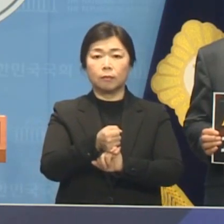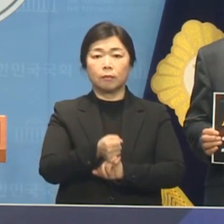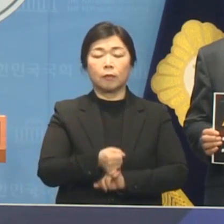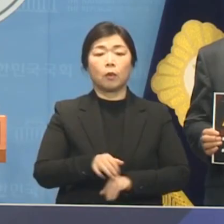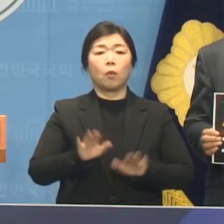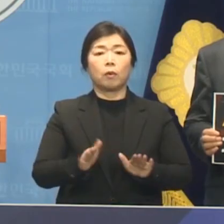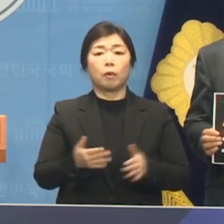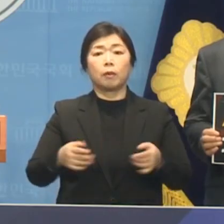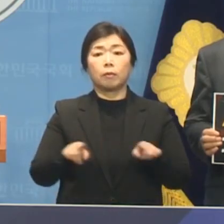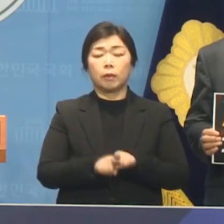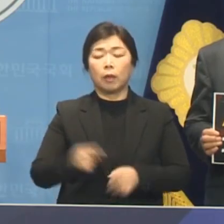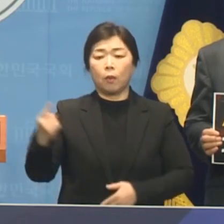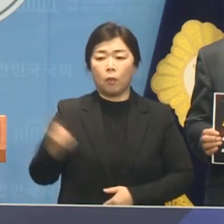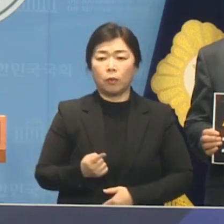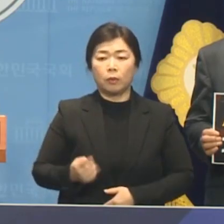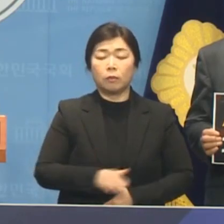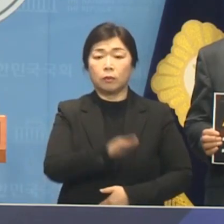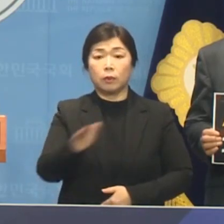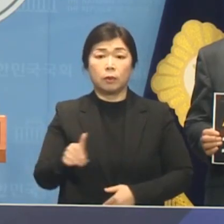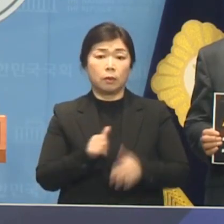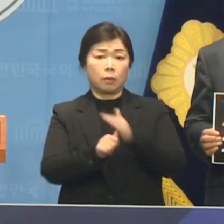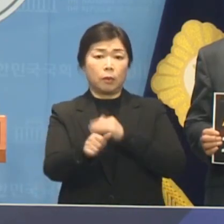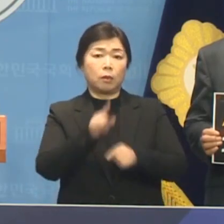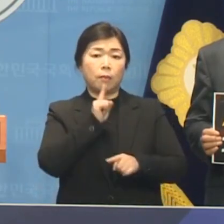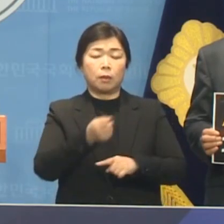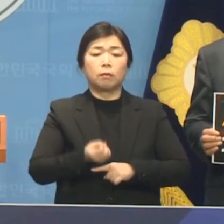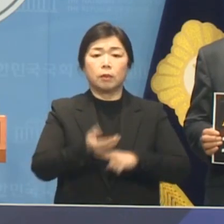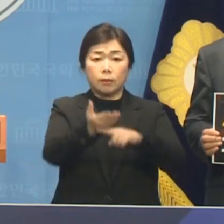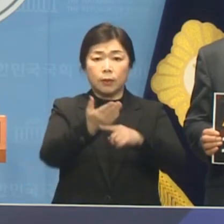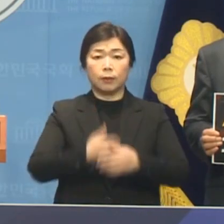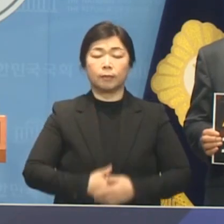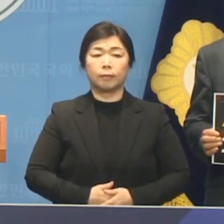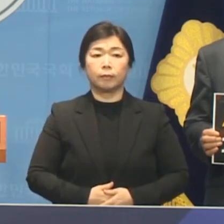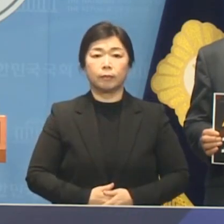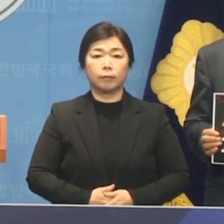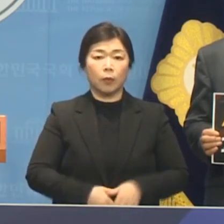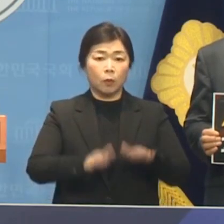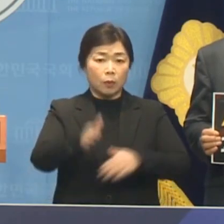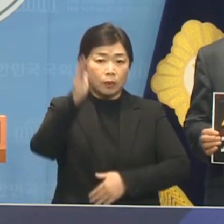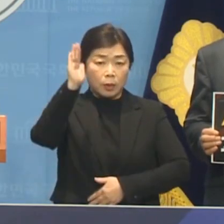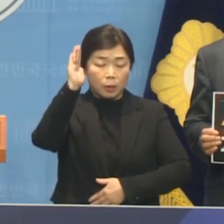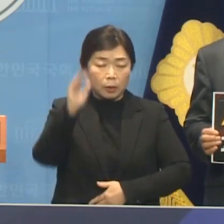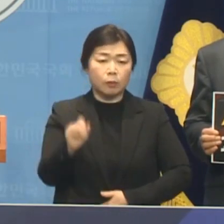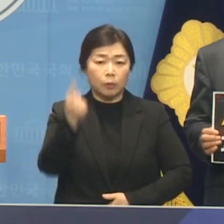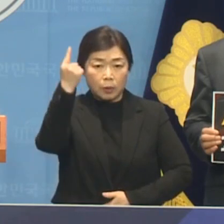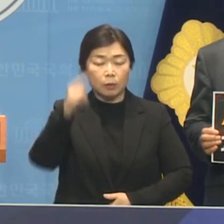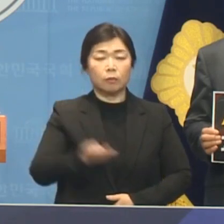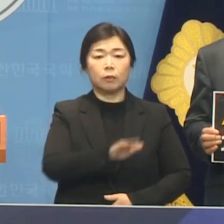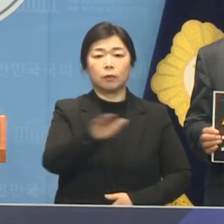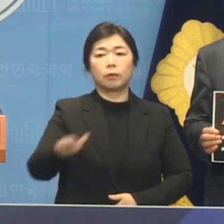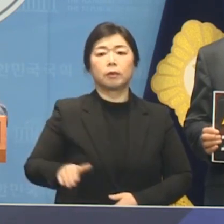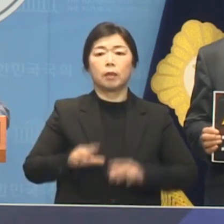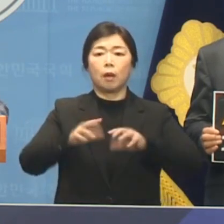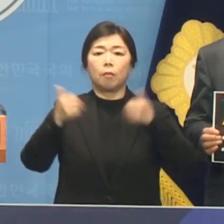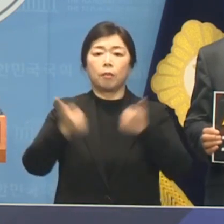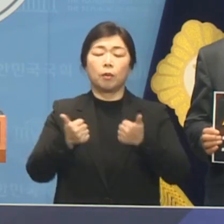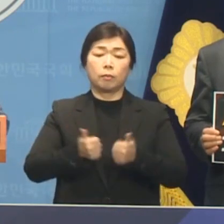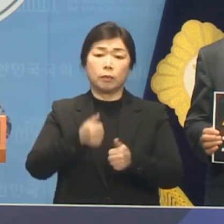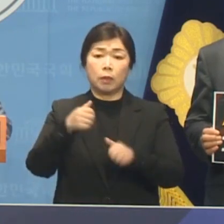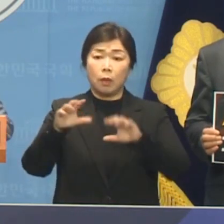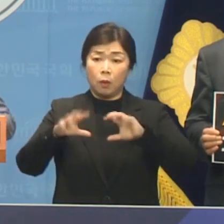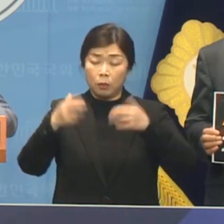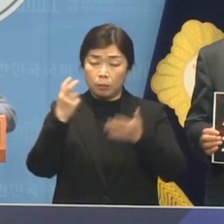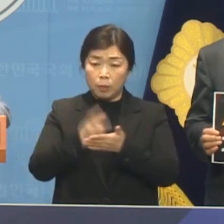오늘 이 자리를 빌어서 당부드립니다. 오늘 이 기자회견을 통해서 우리는 헌재가 법과